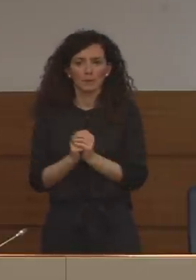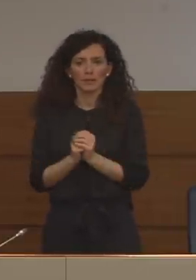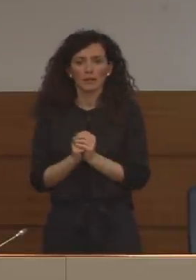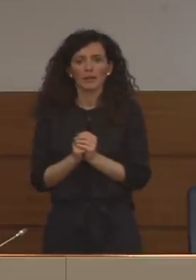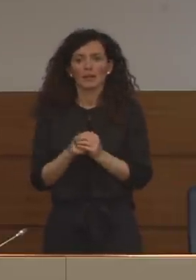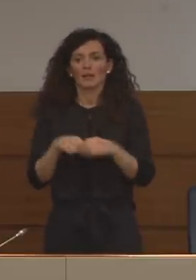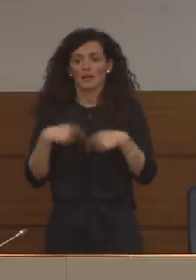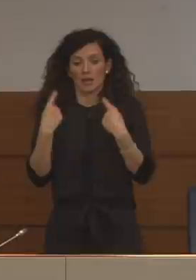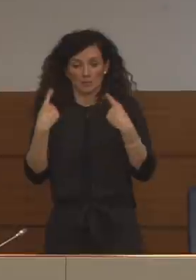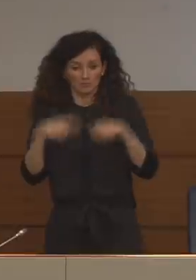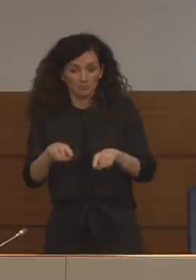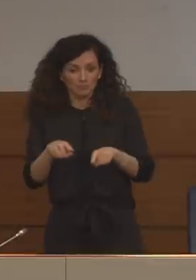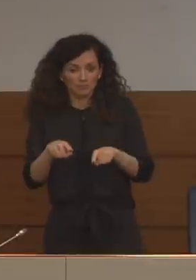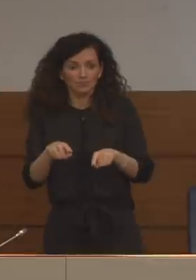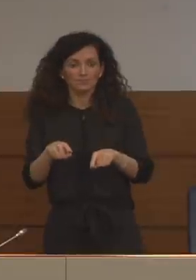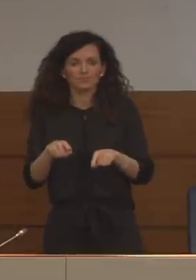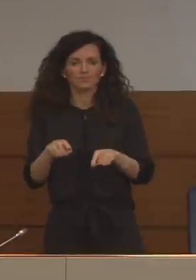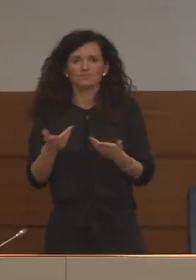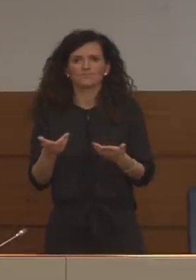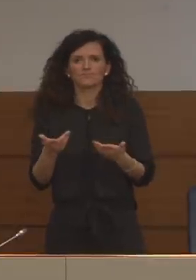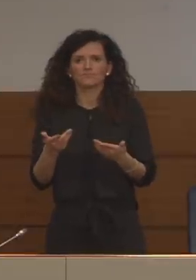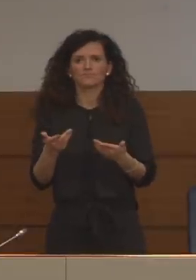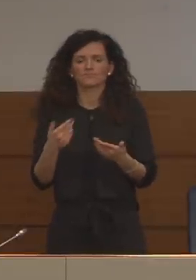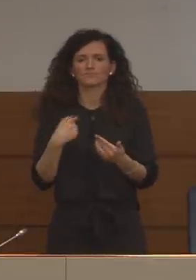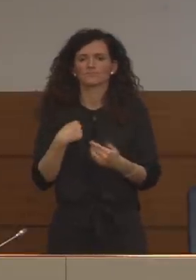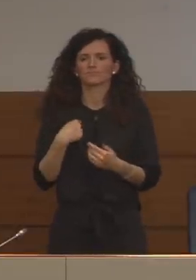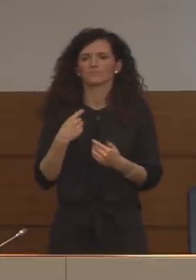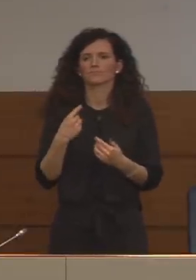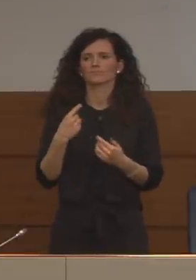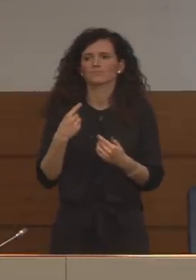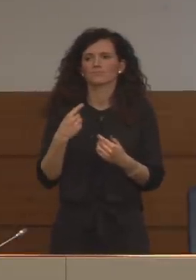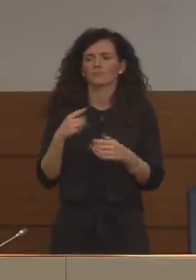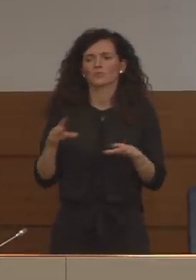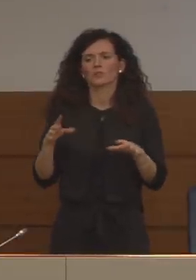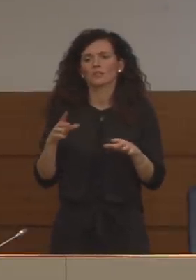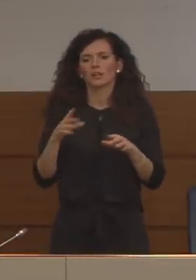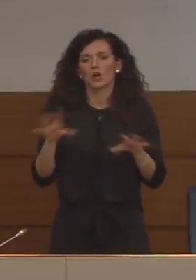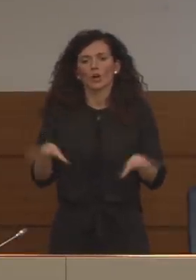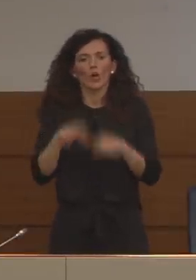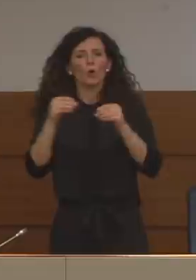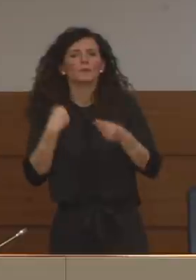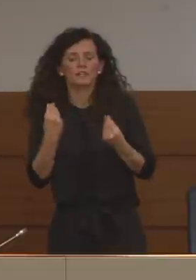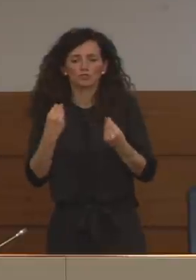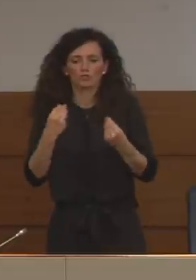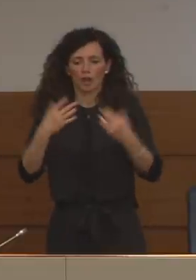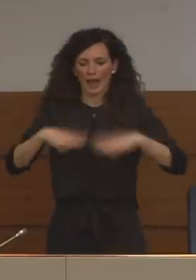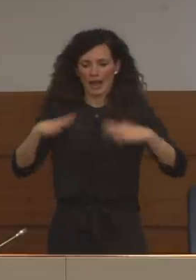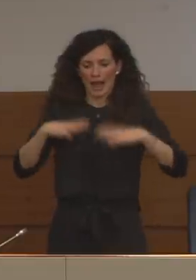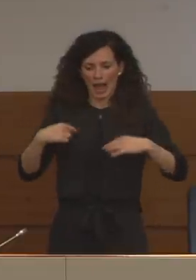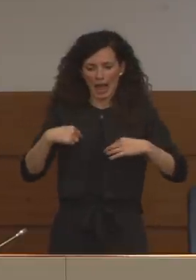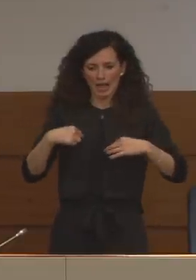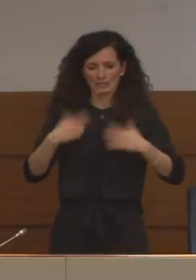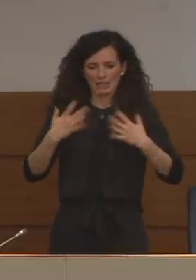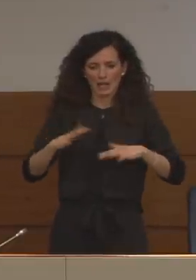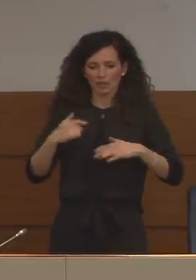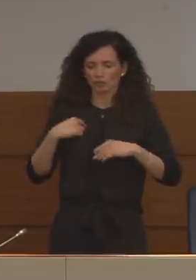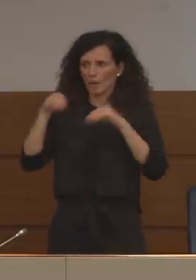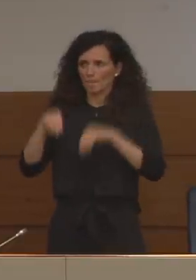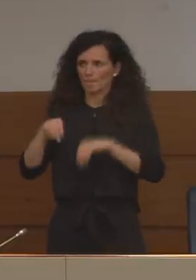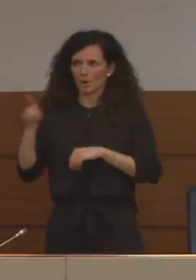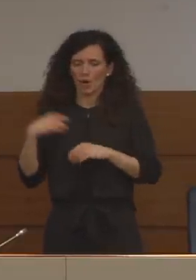delle posizioni estreme come il non introdurre in casa abiti piuttosto che